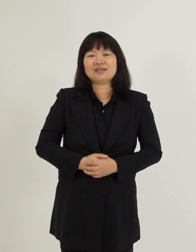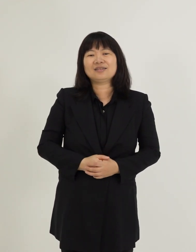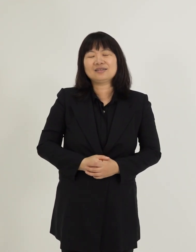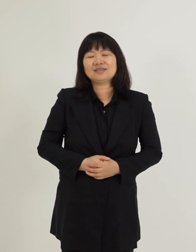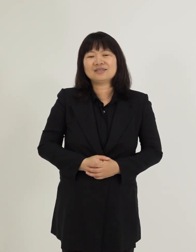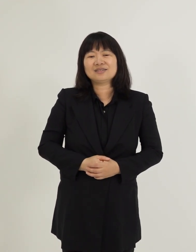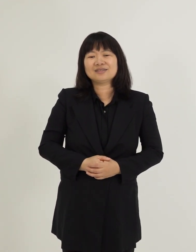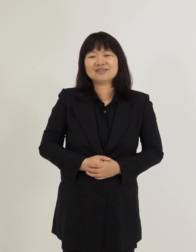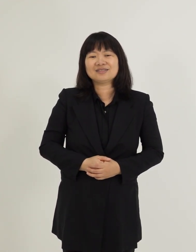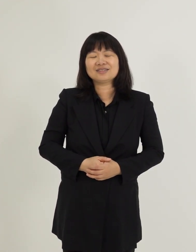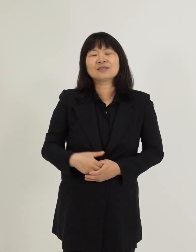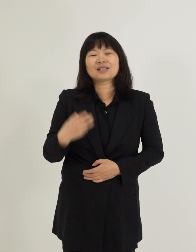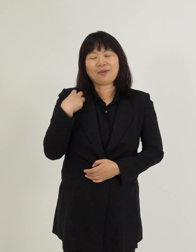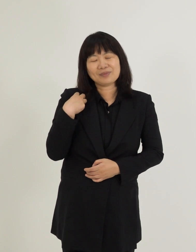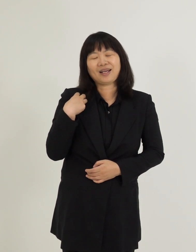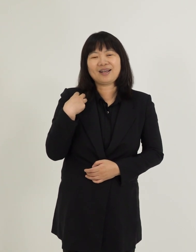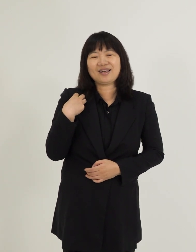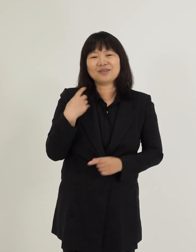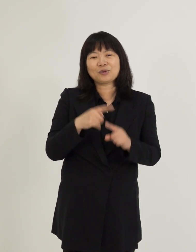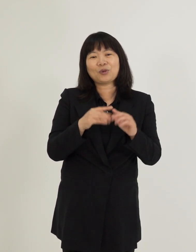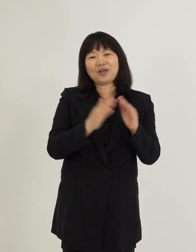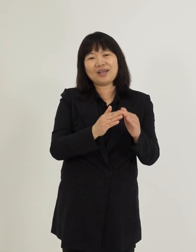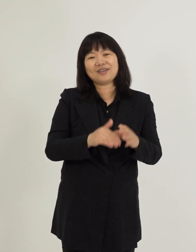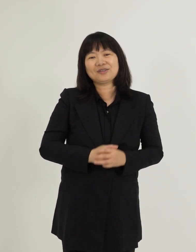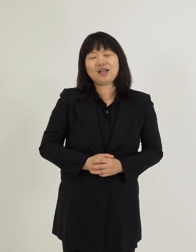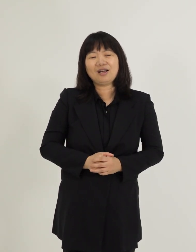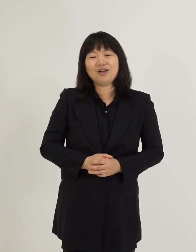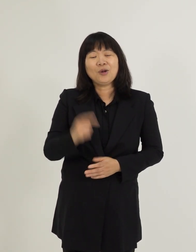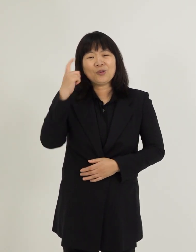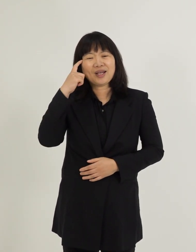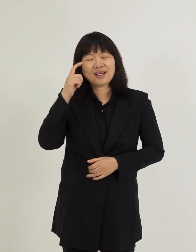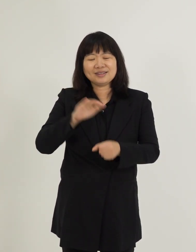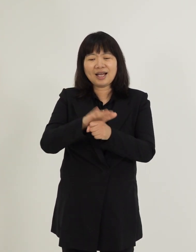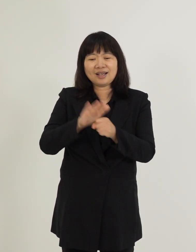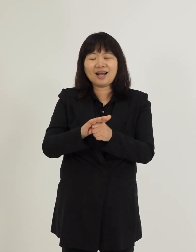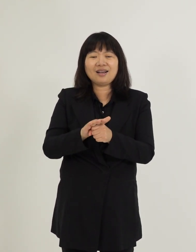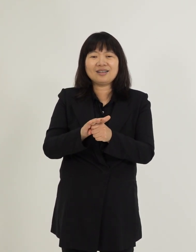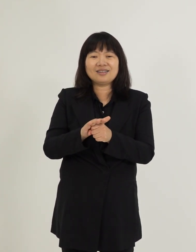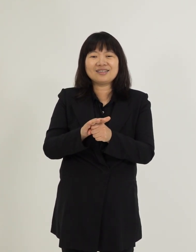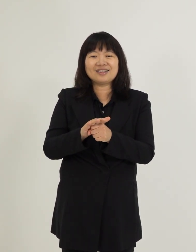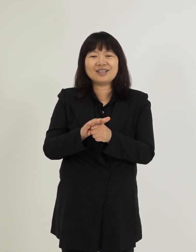사랑을 하게 되면 쓸데없는 짓을 많이 하게 됩니다.